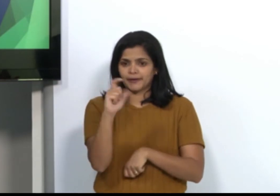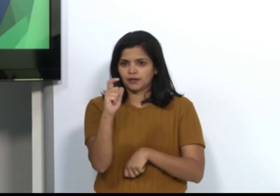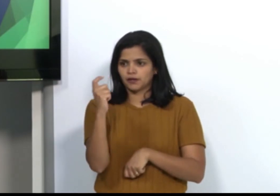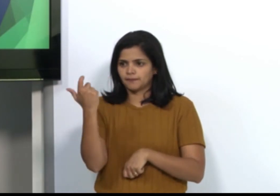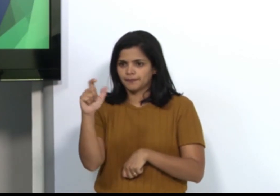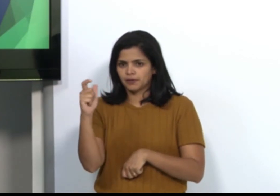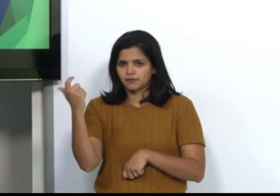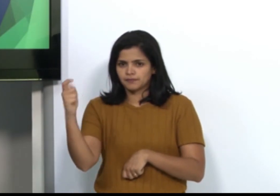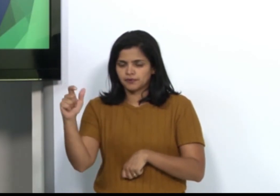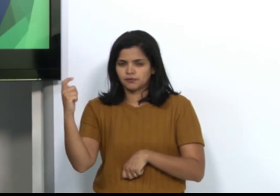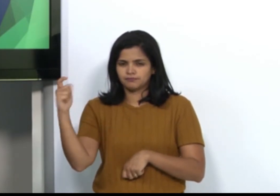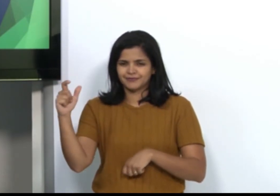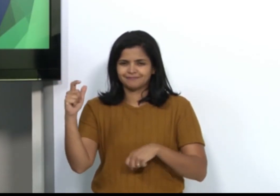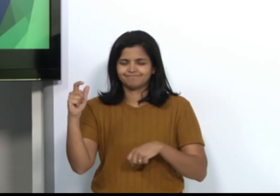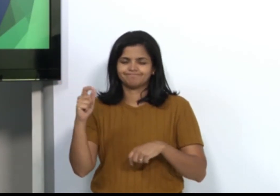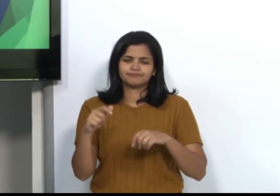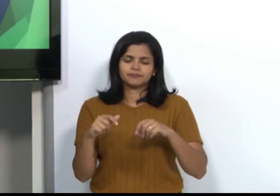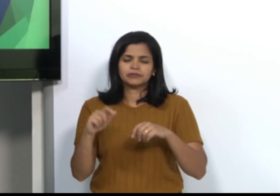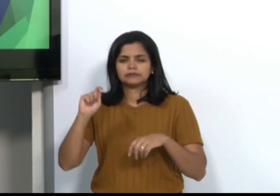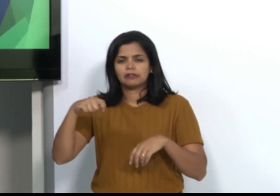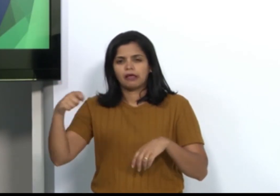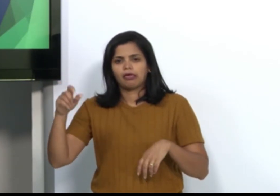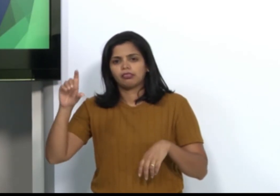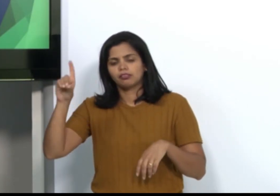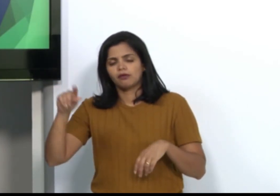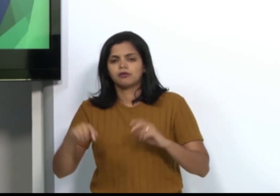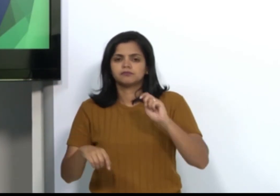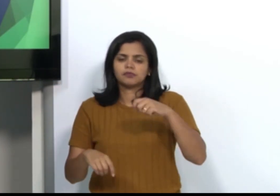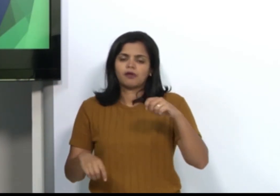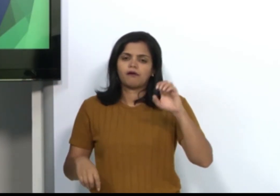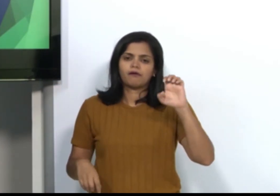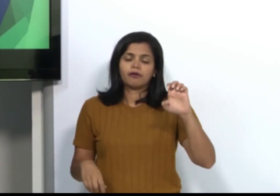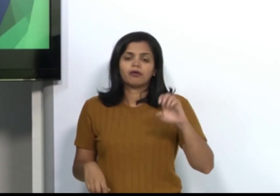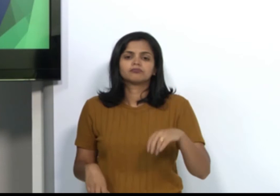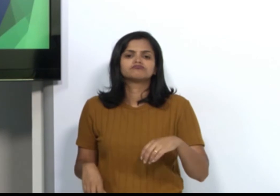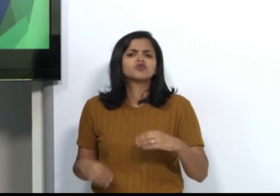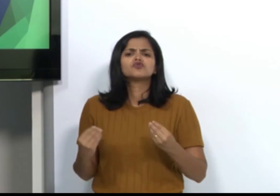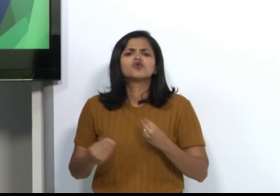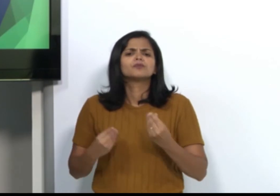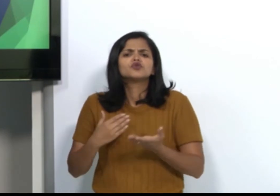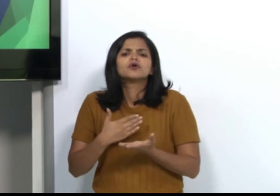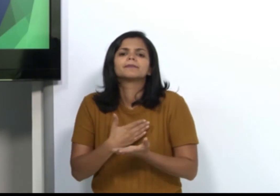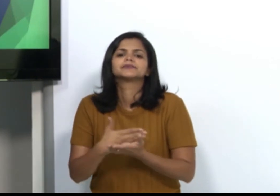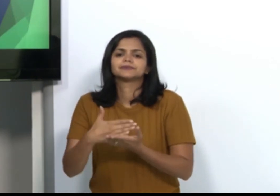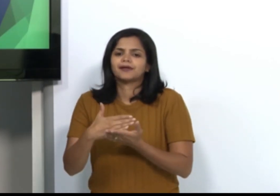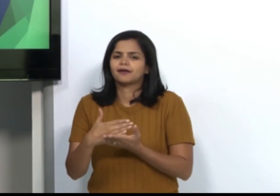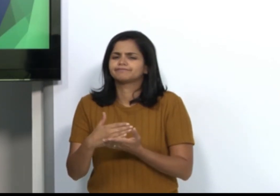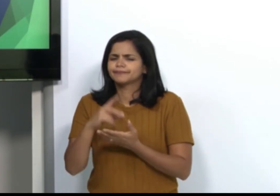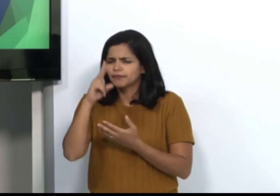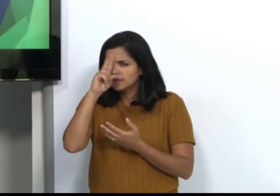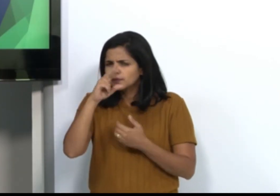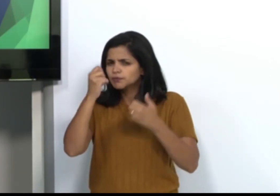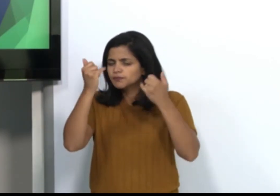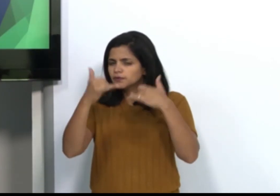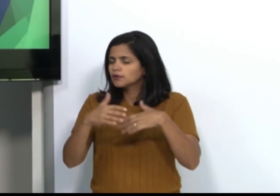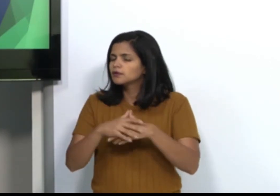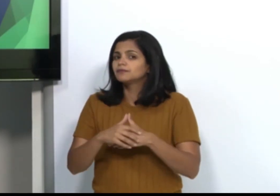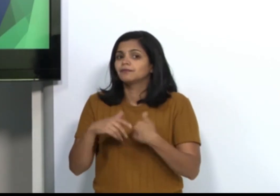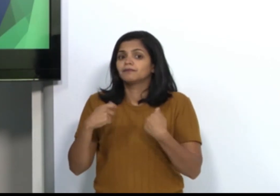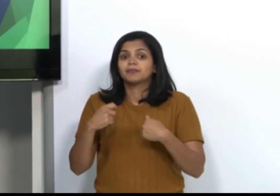Bom, com relação ao tempo, a colocação das palavras, temos ali sinal D, sinal E. Mas como começar? Lembra que eu